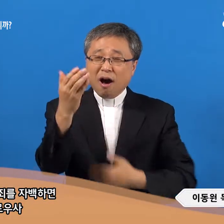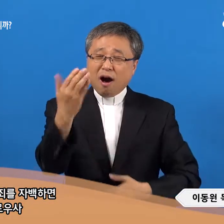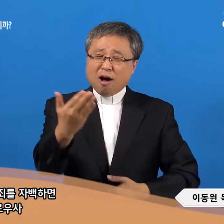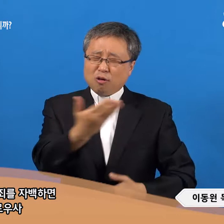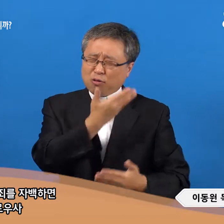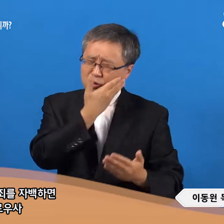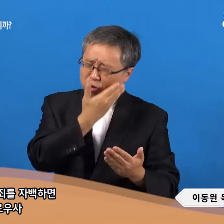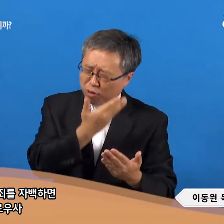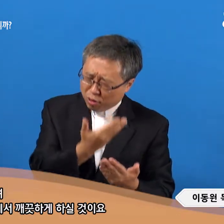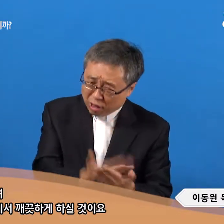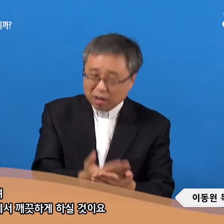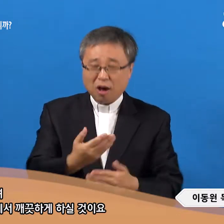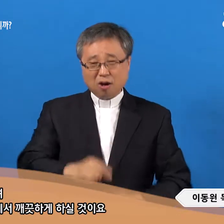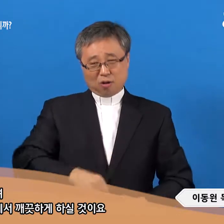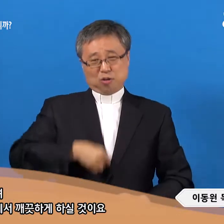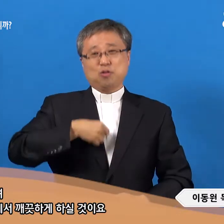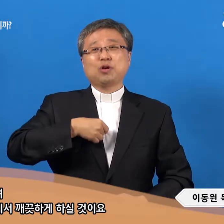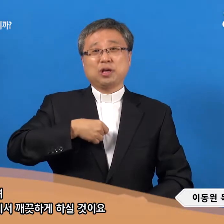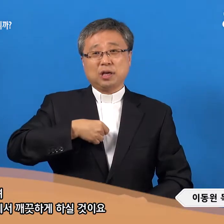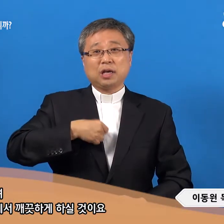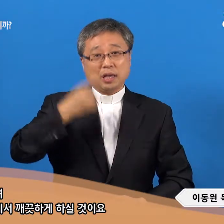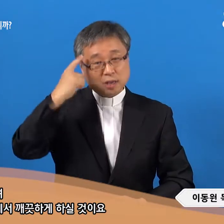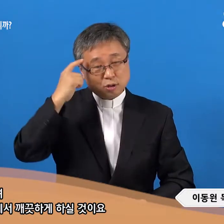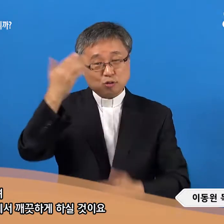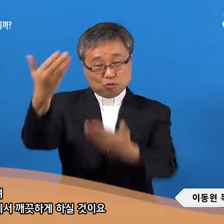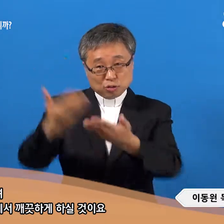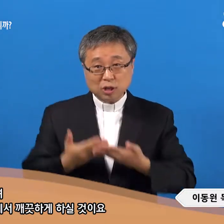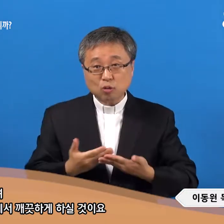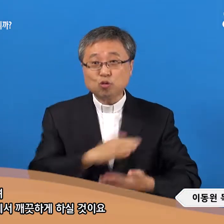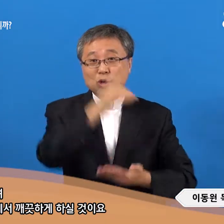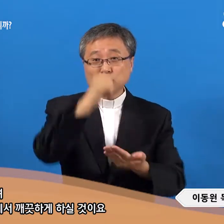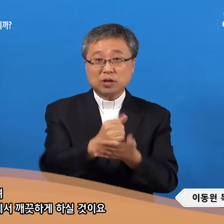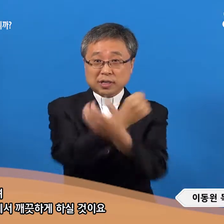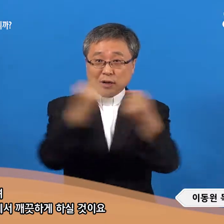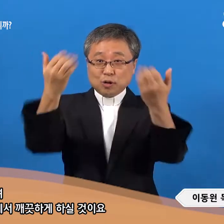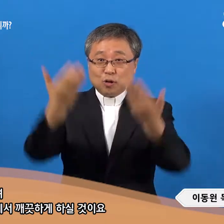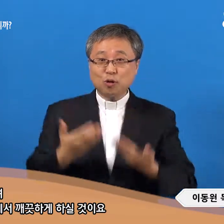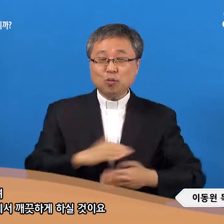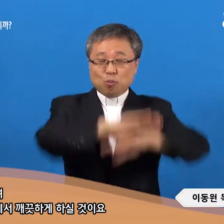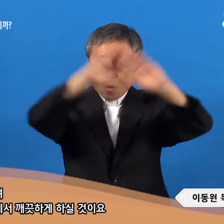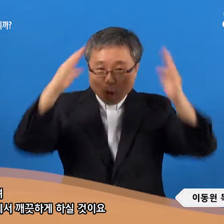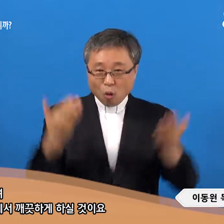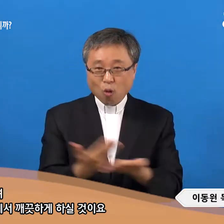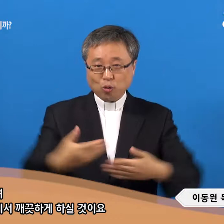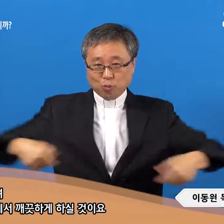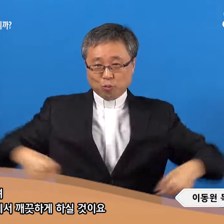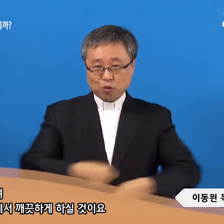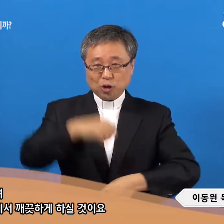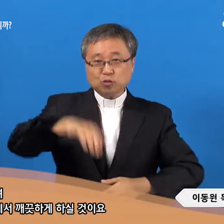미쁘시고 의로우사 우리의 죄를 사하시며 모든 불의에서 우리를 깨끗하게 하실